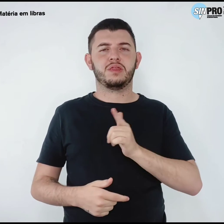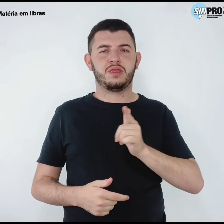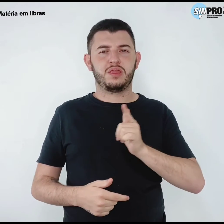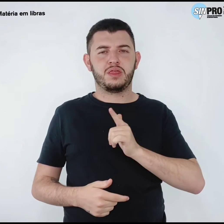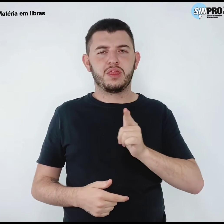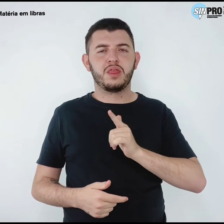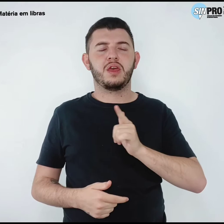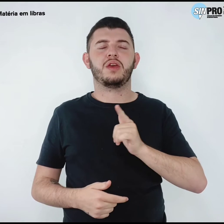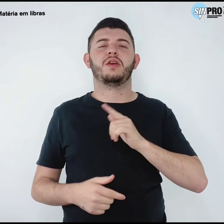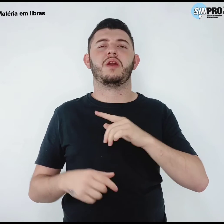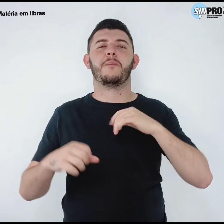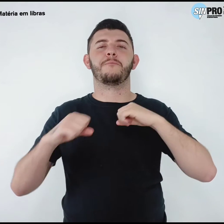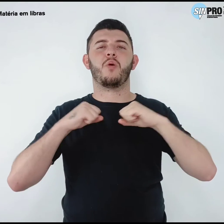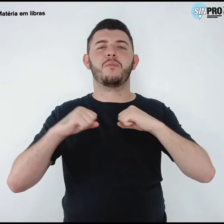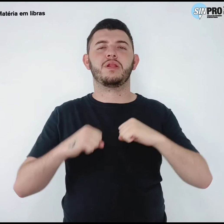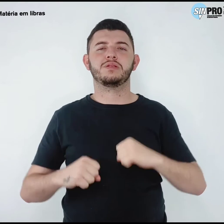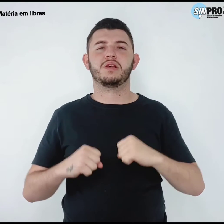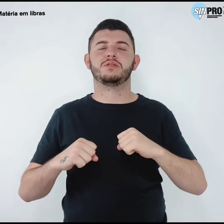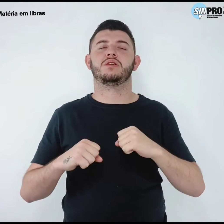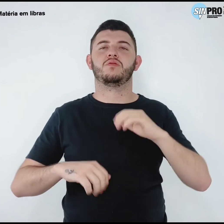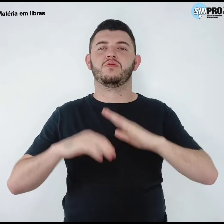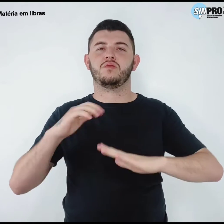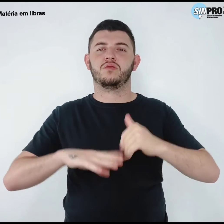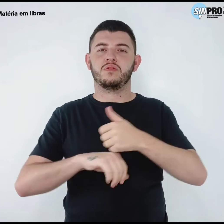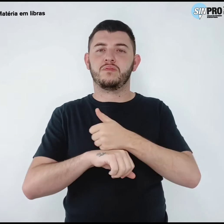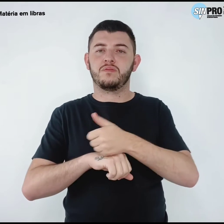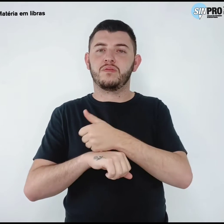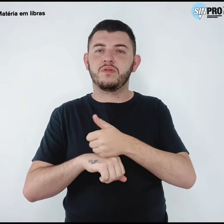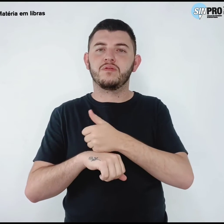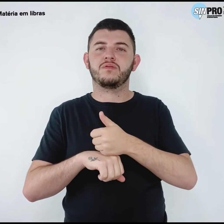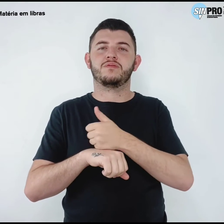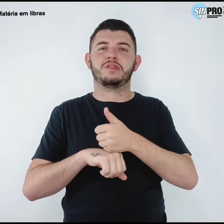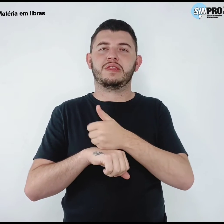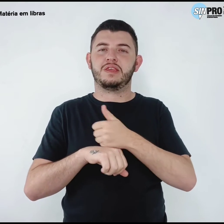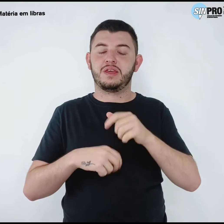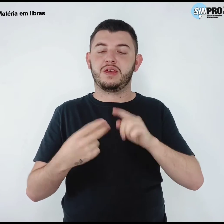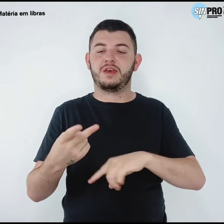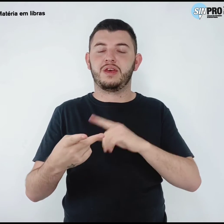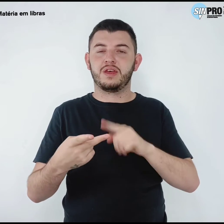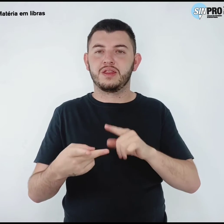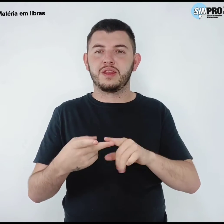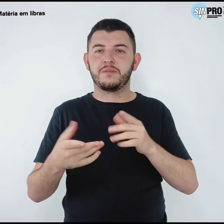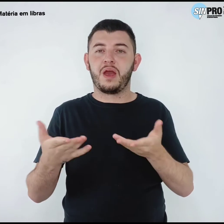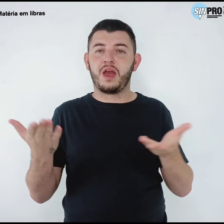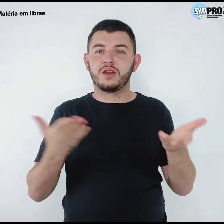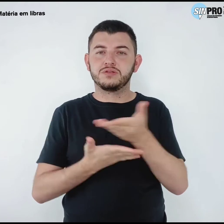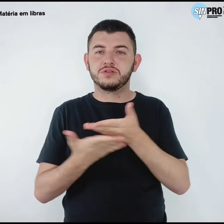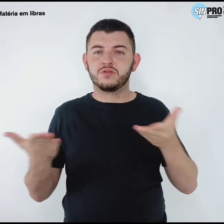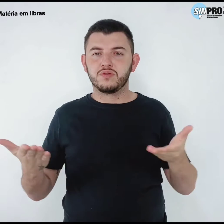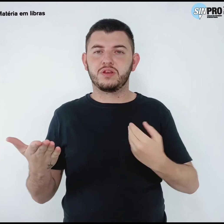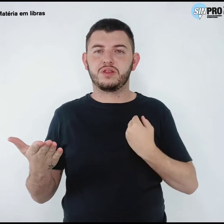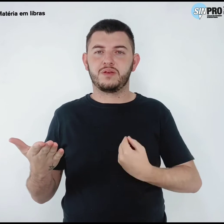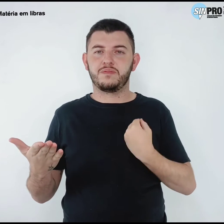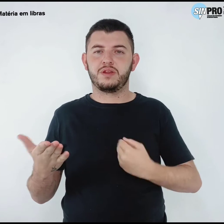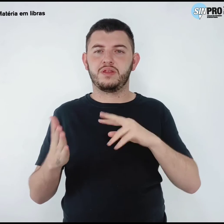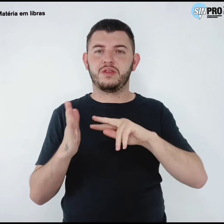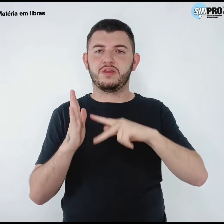estão a mobilização da categoria, a articulação da presença sindical durante